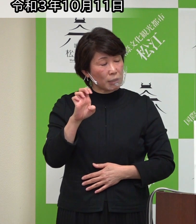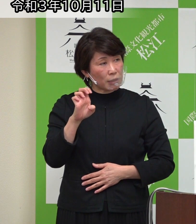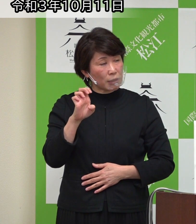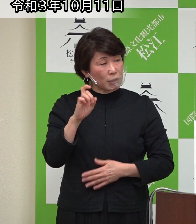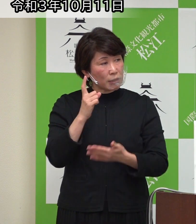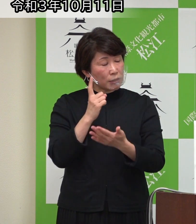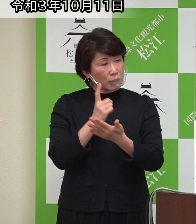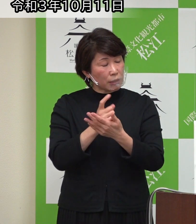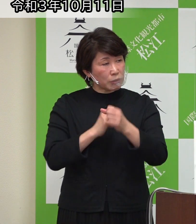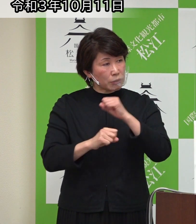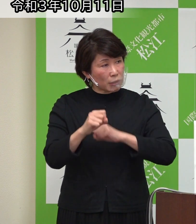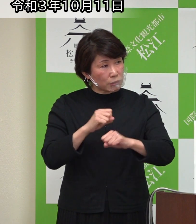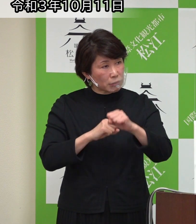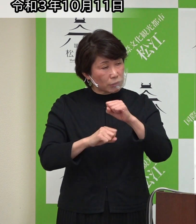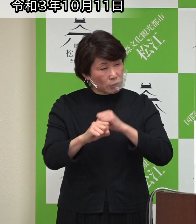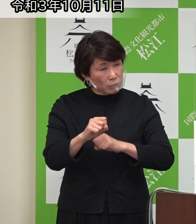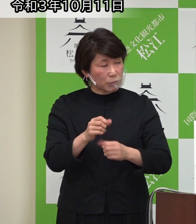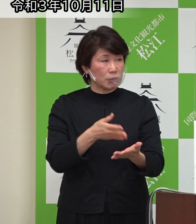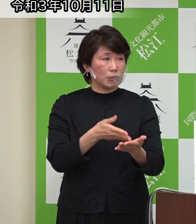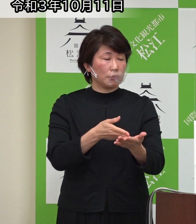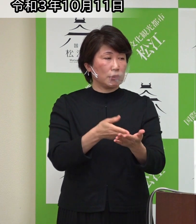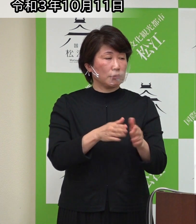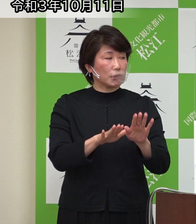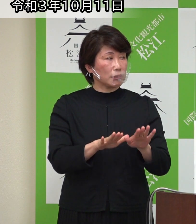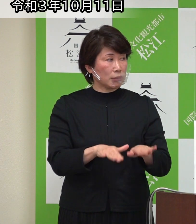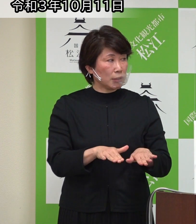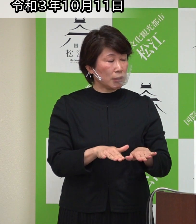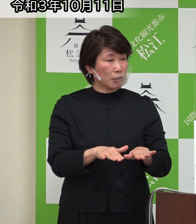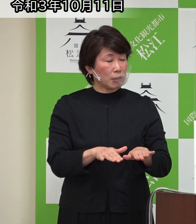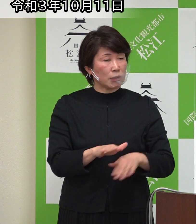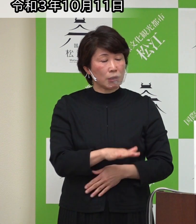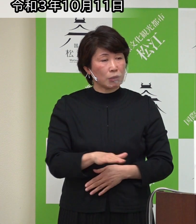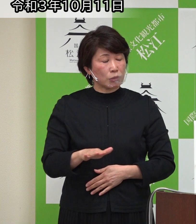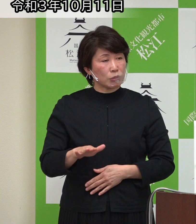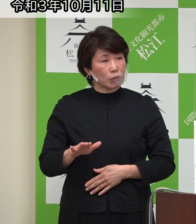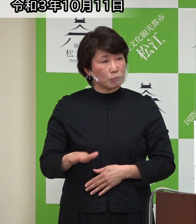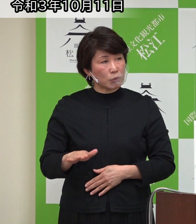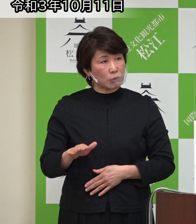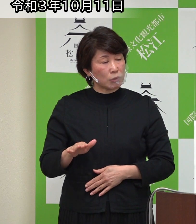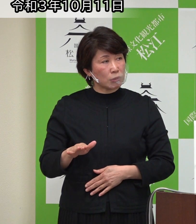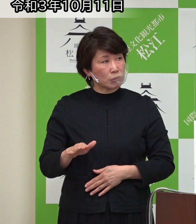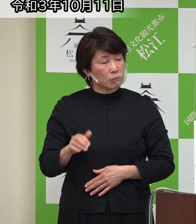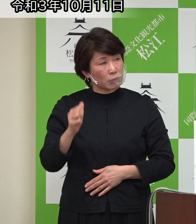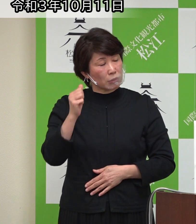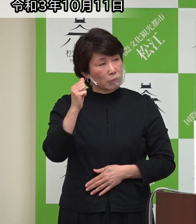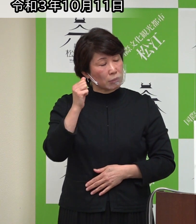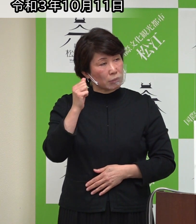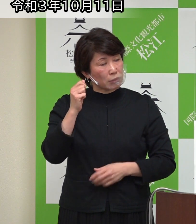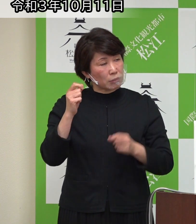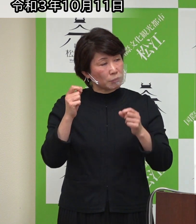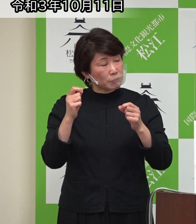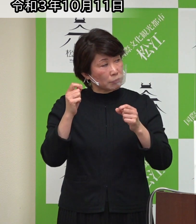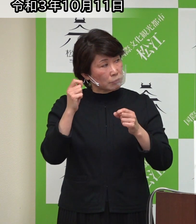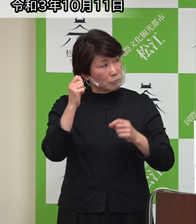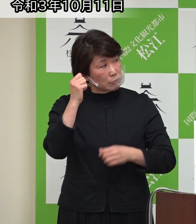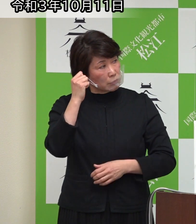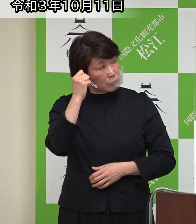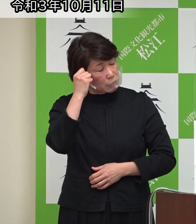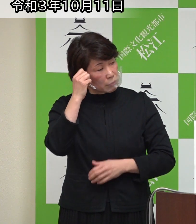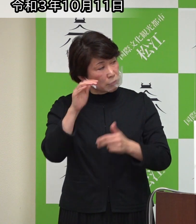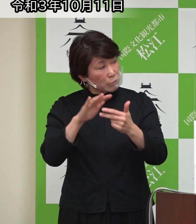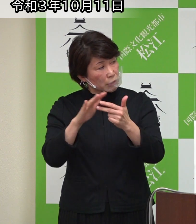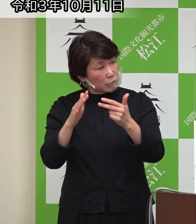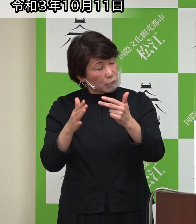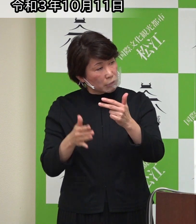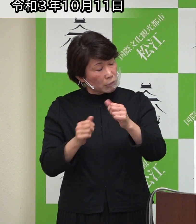考えを話していらっしゃったと思うんですけれども、はい、この子どものショートステイというその制度というか事業というか、これそ